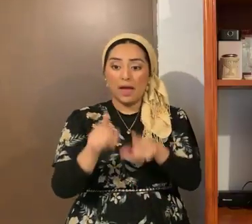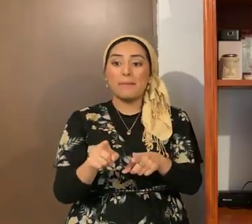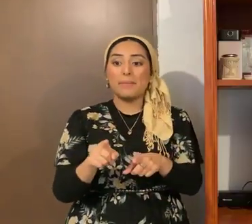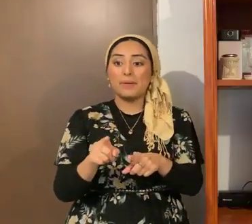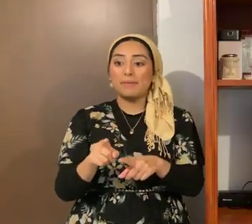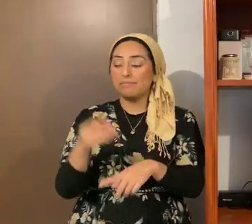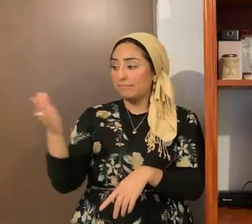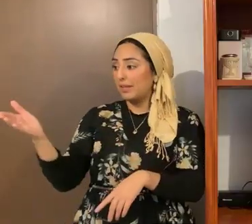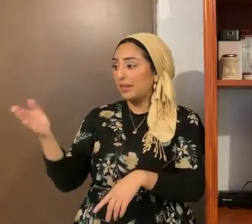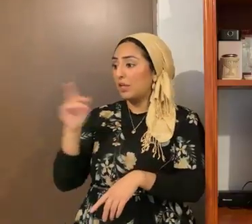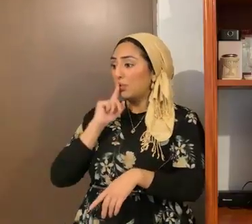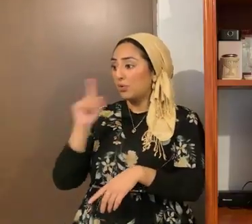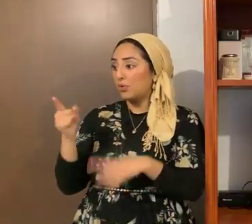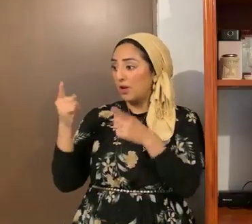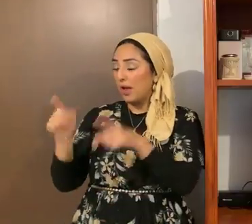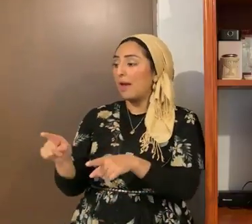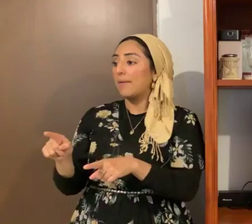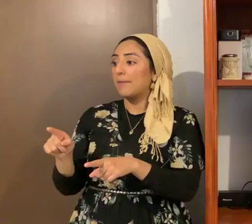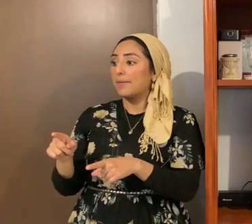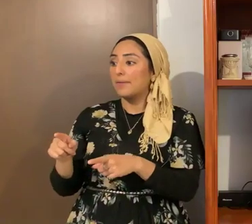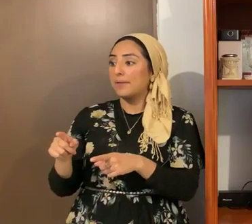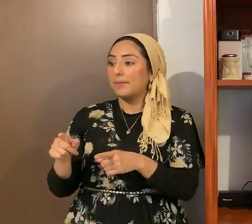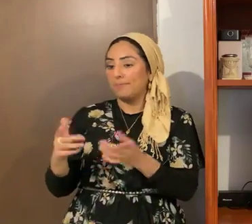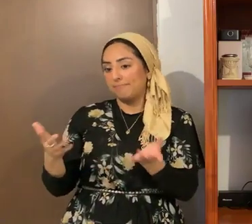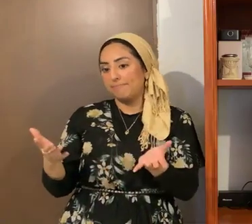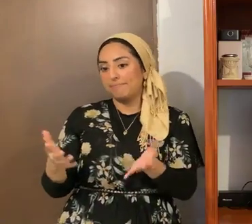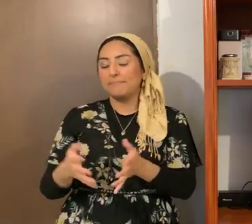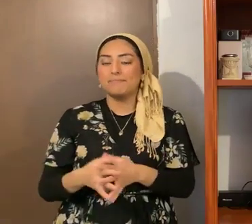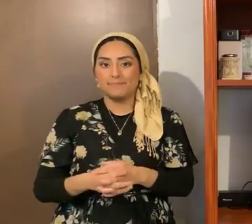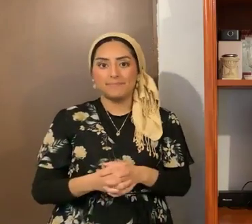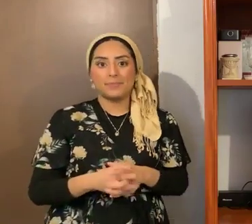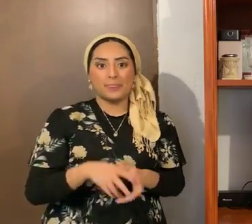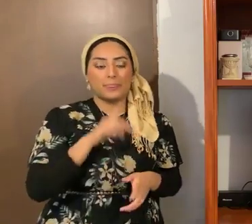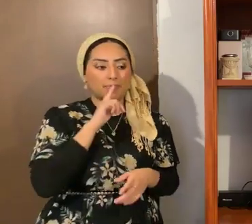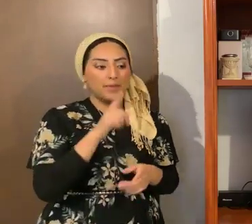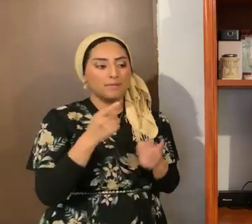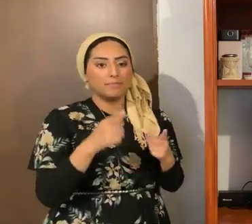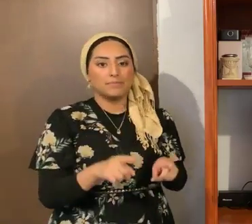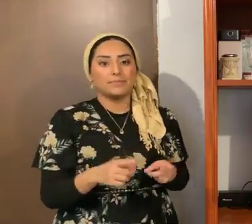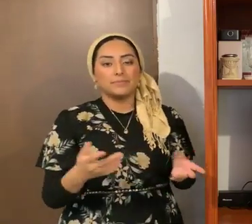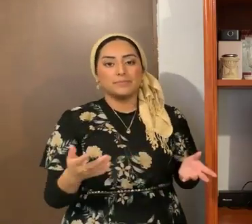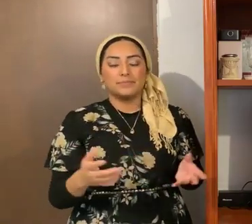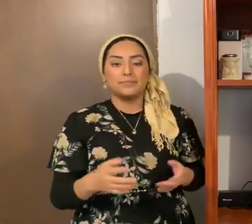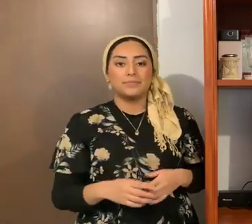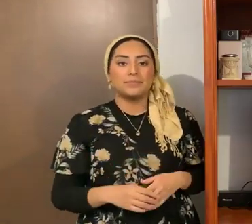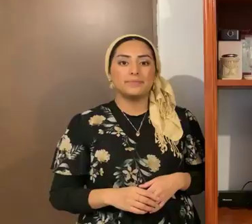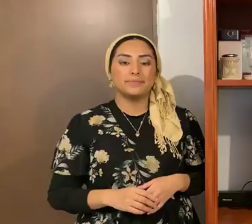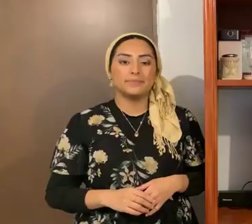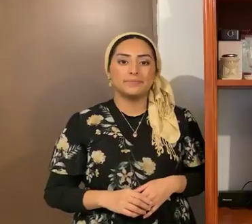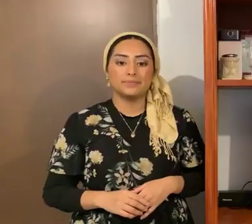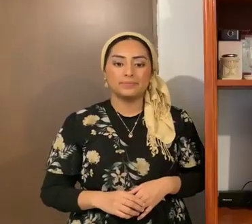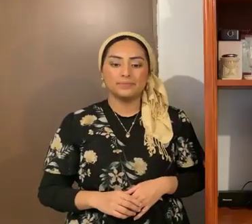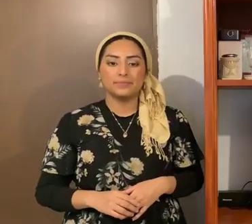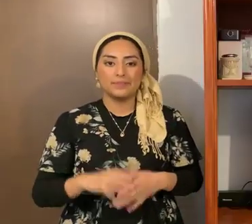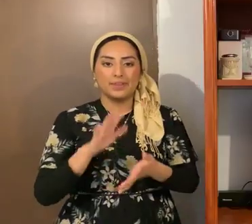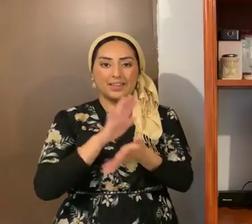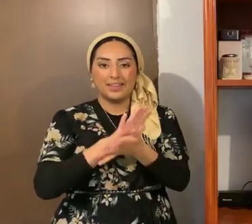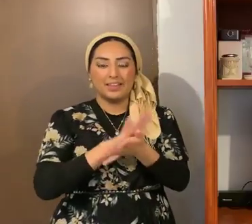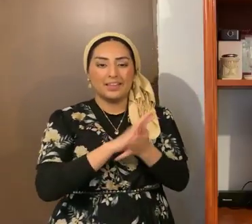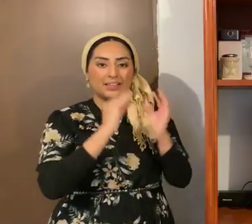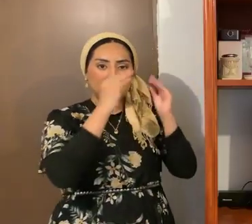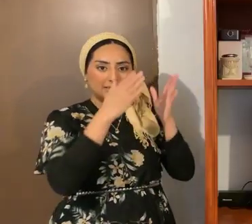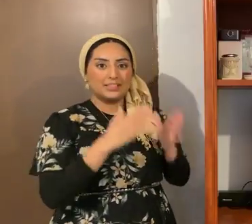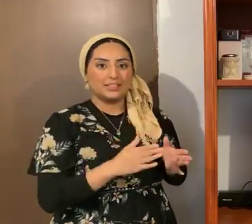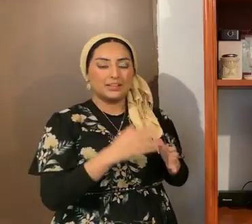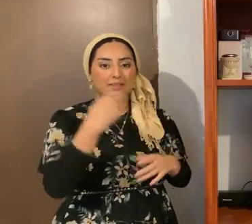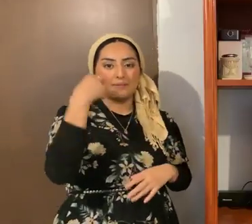así? ¿Este bello grupo es así? Es así. Entonces, en la escuelita, las